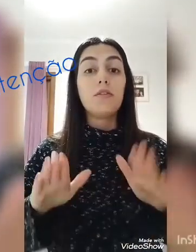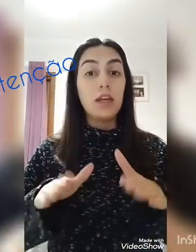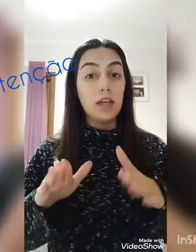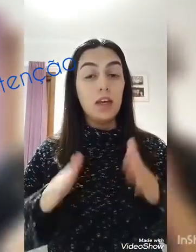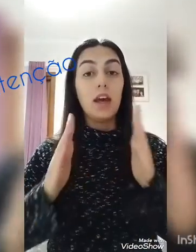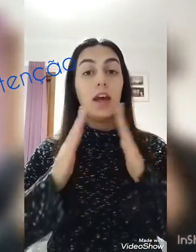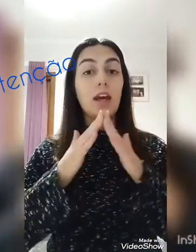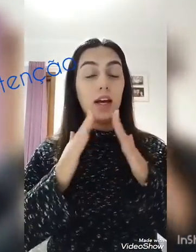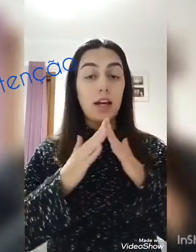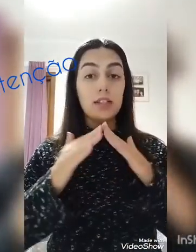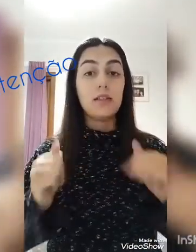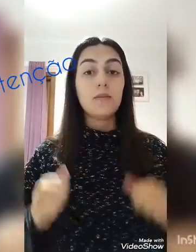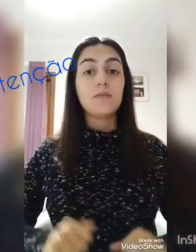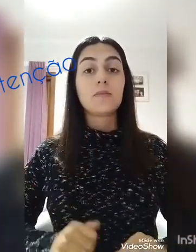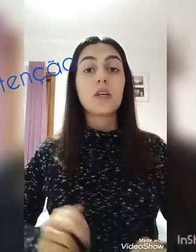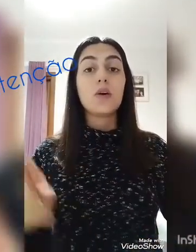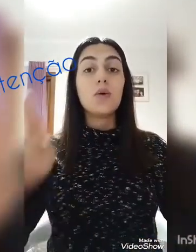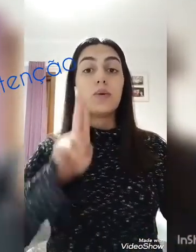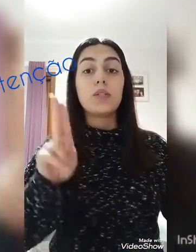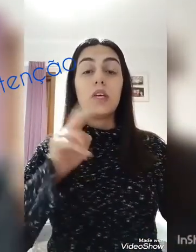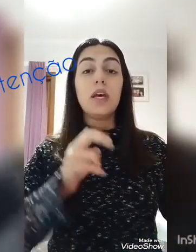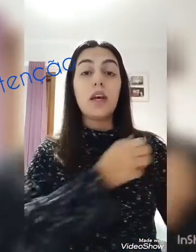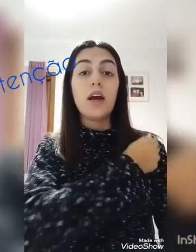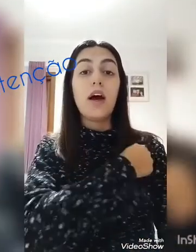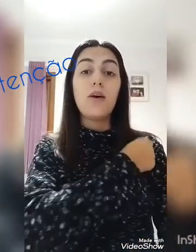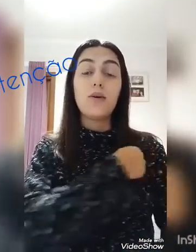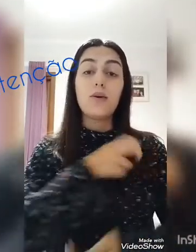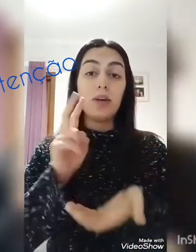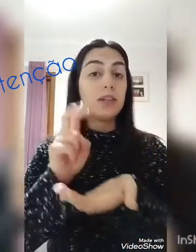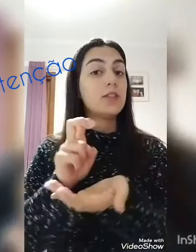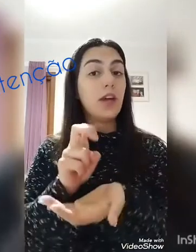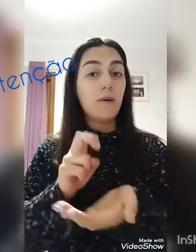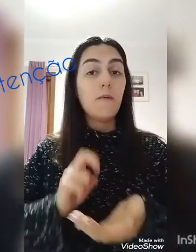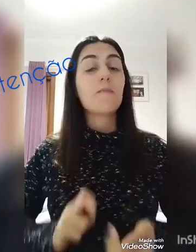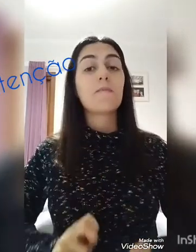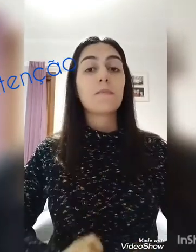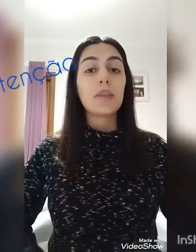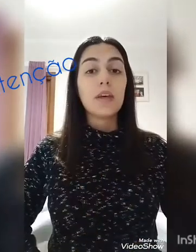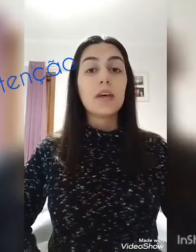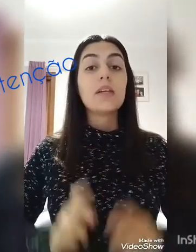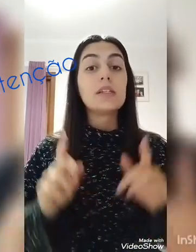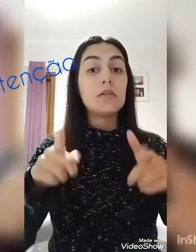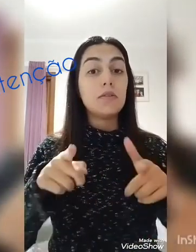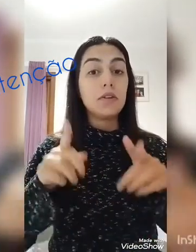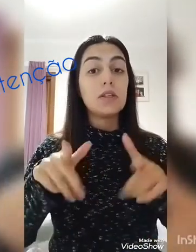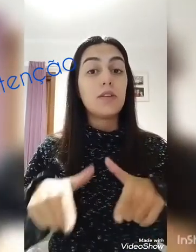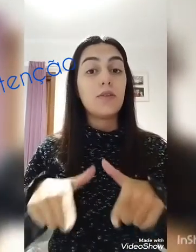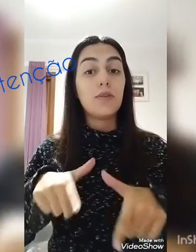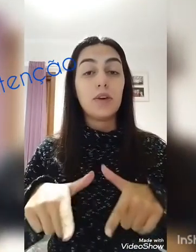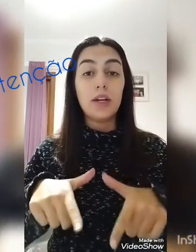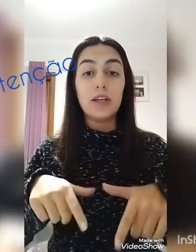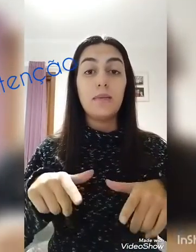Fique em casa, use álcool e gel e, se for trabalhar,